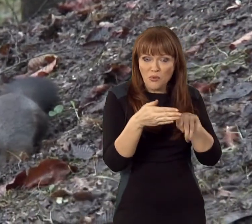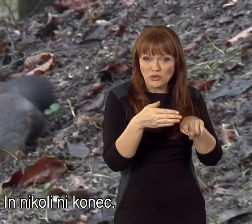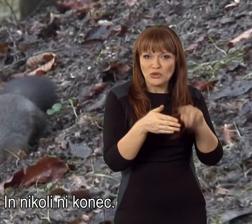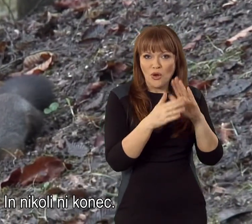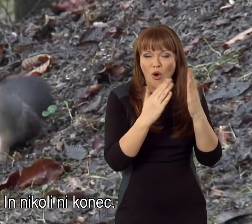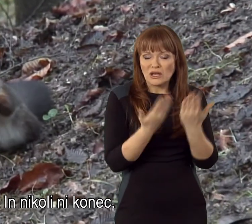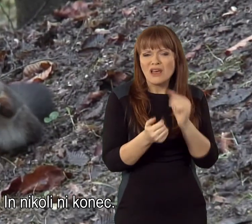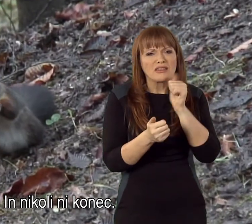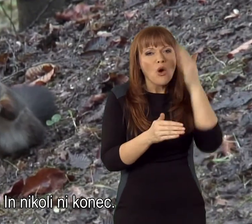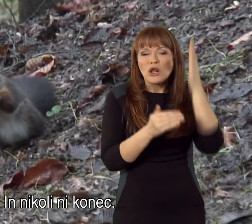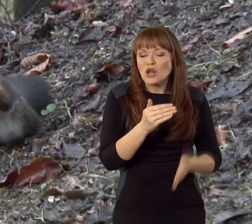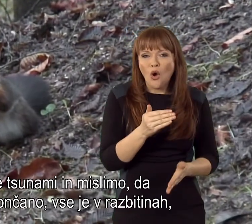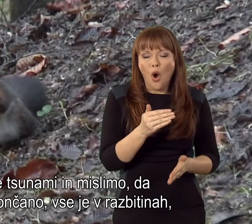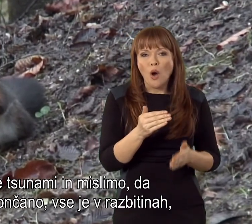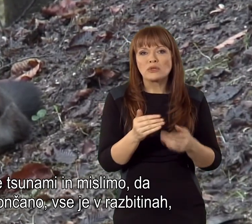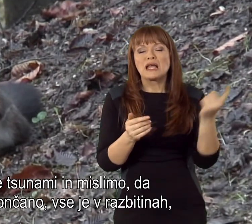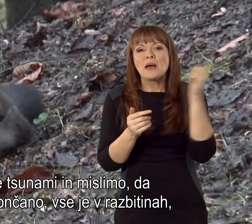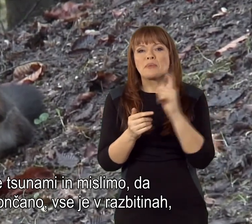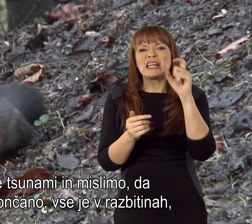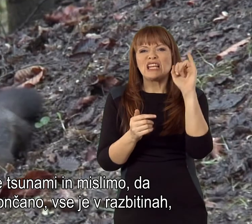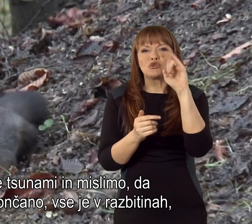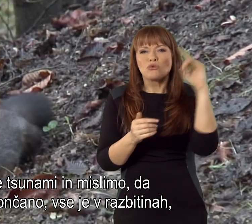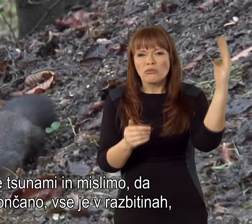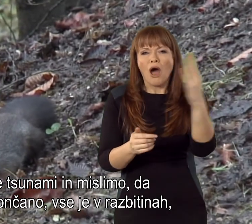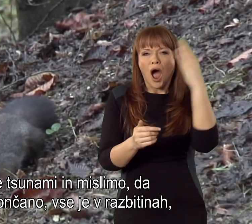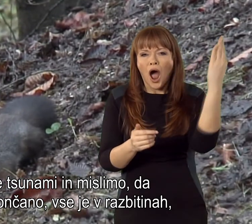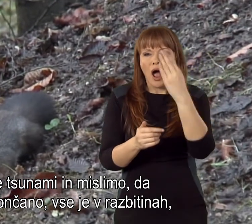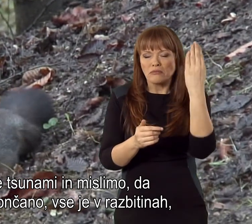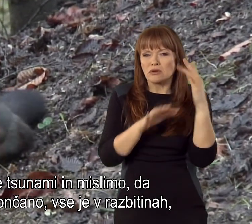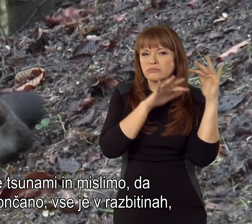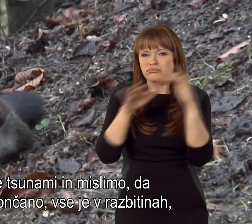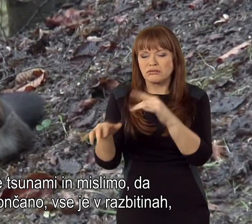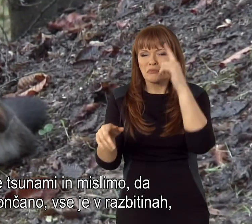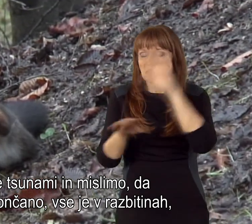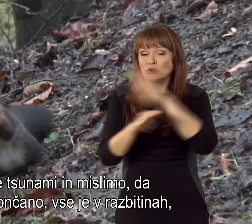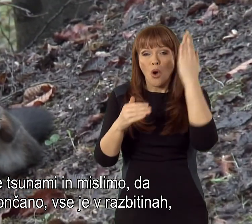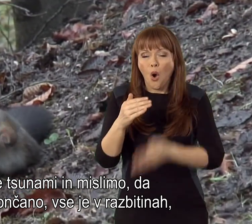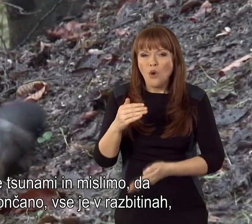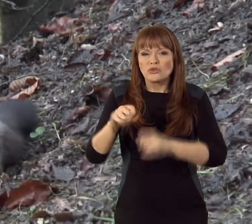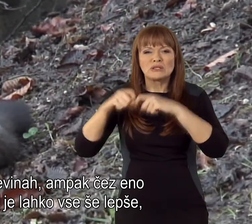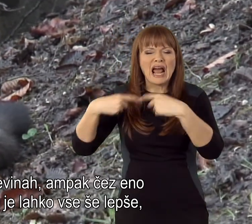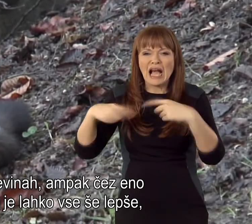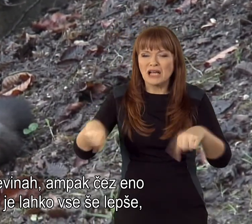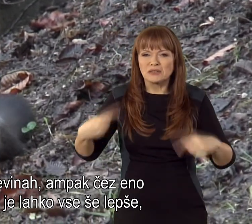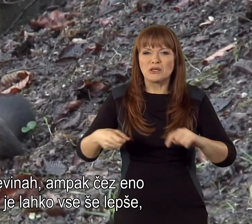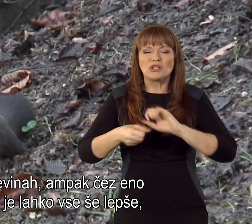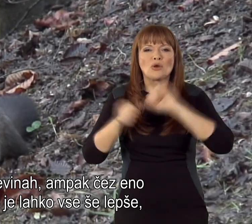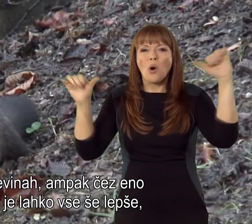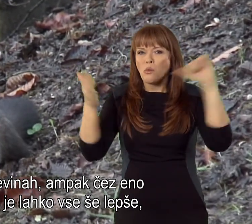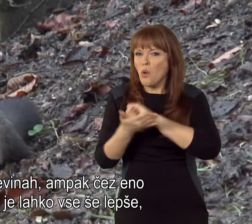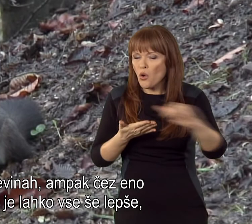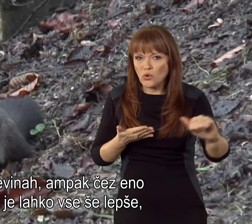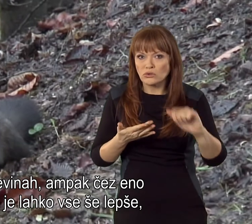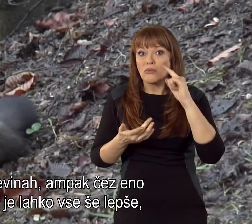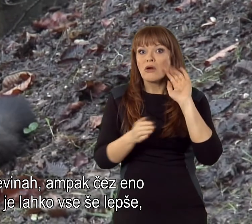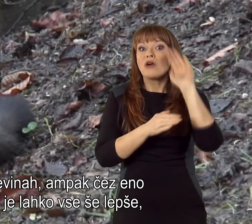in nikoli ni konec. Pride cunami, mislimo, da je vse končano, vse so razbitine, ruševine, ampak vidimo, čez eno